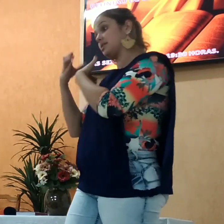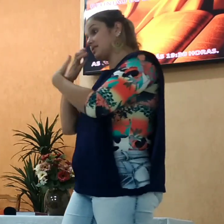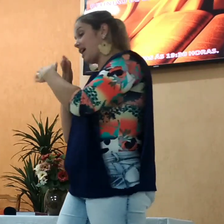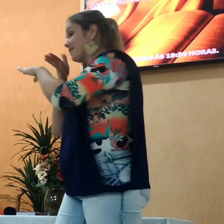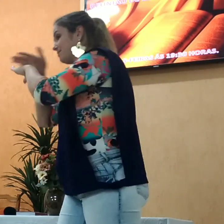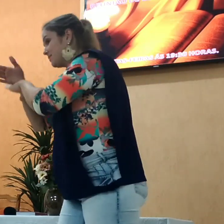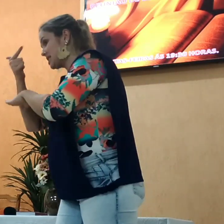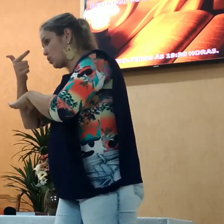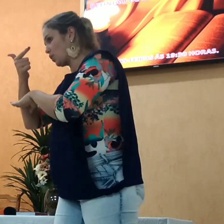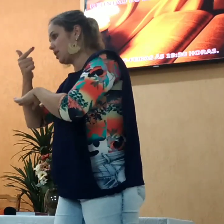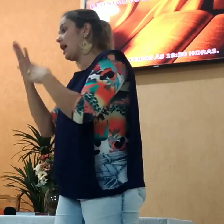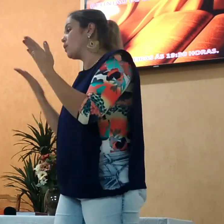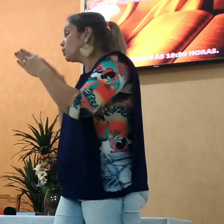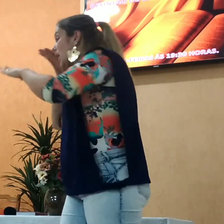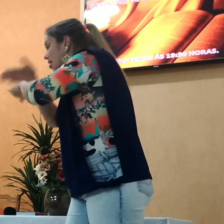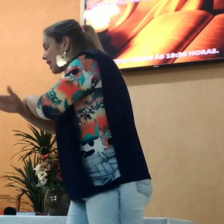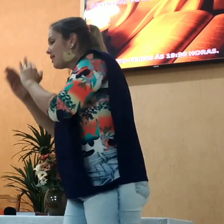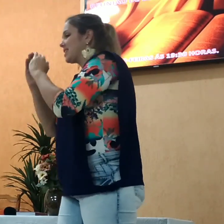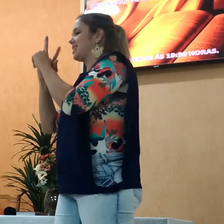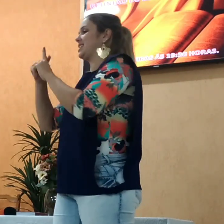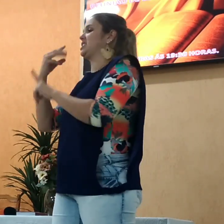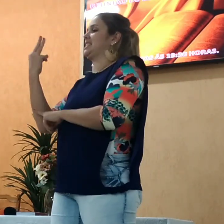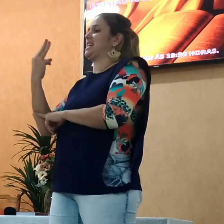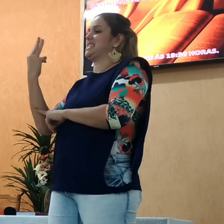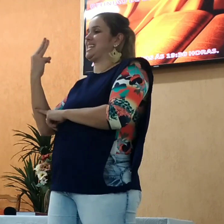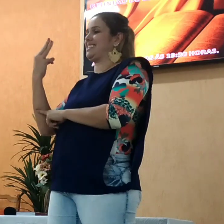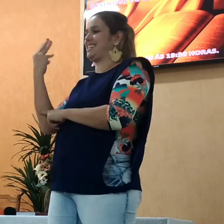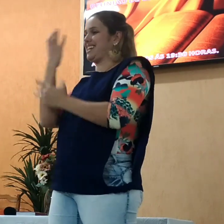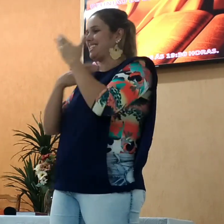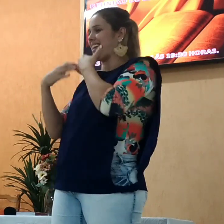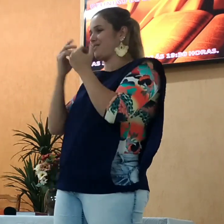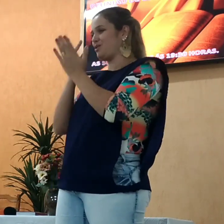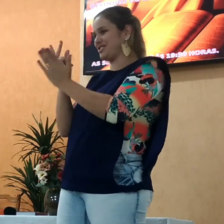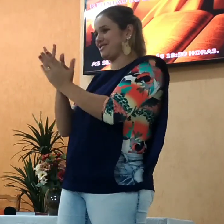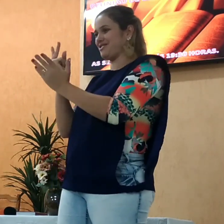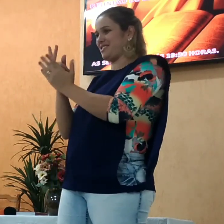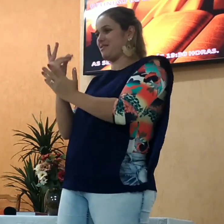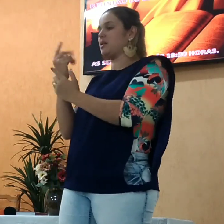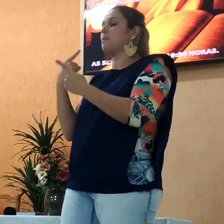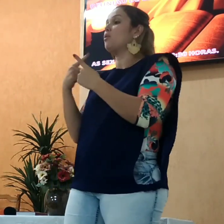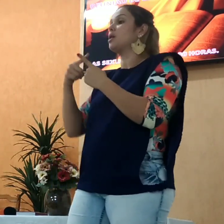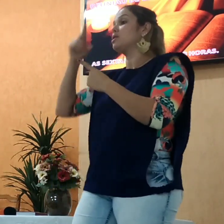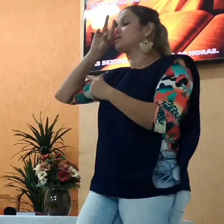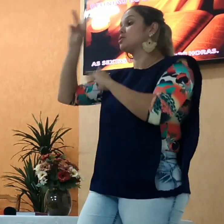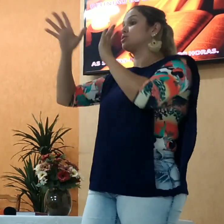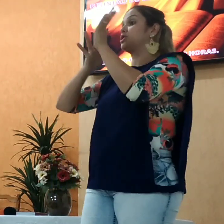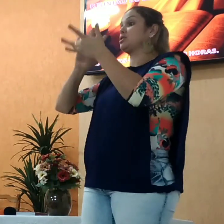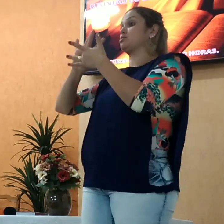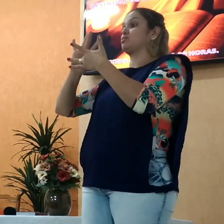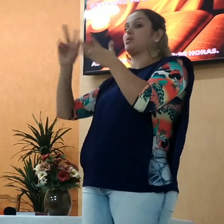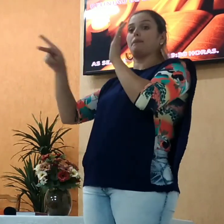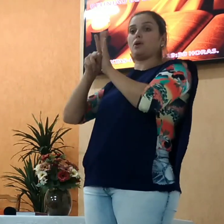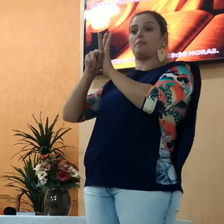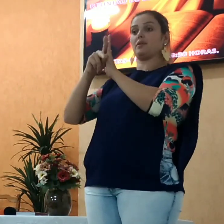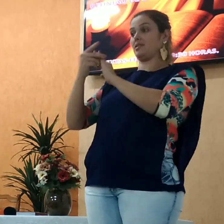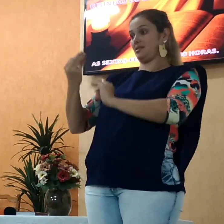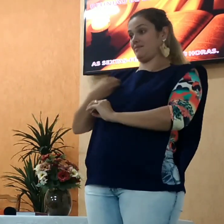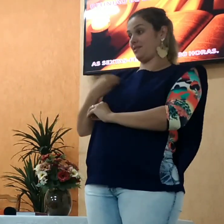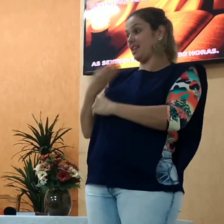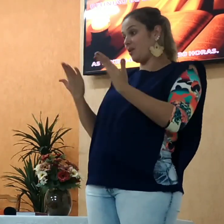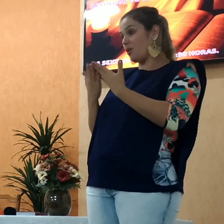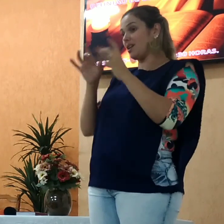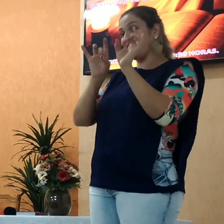isto é o Senhor que fez e procede dele. Ele nos tirou do Egito e nos trouxe aqui e nos deu agora esse templo, e nós